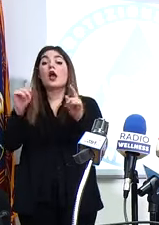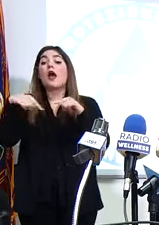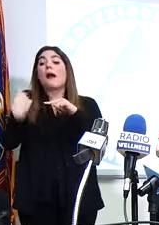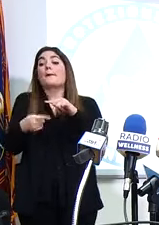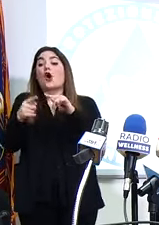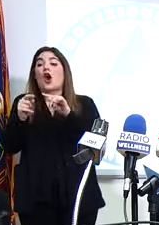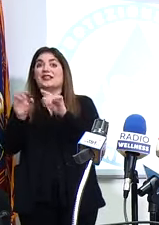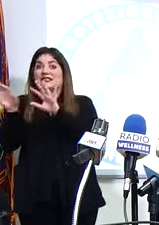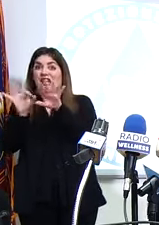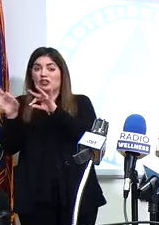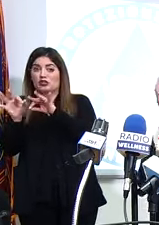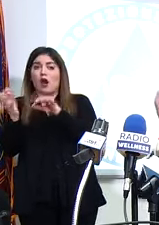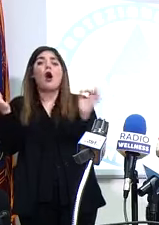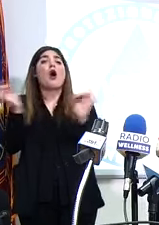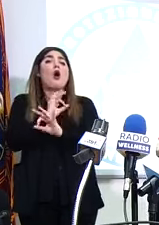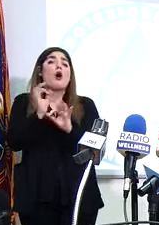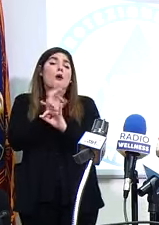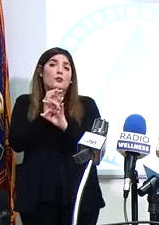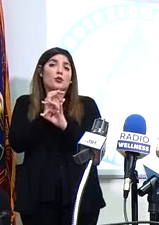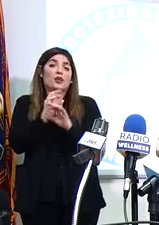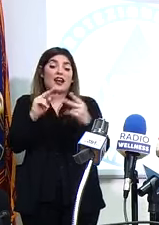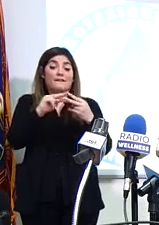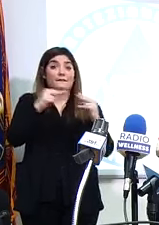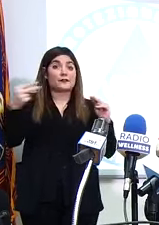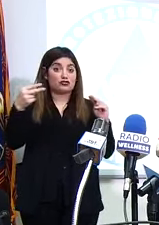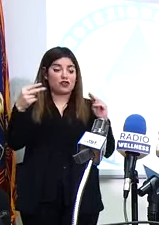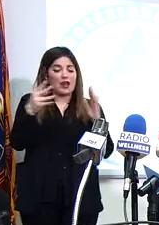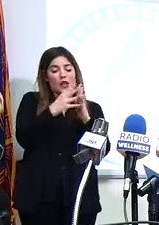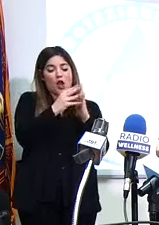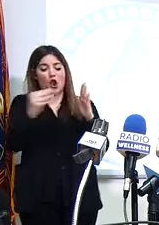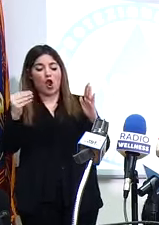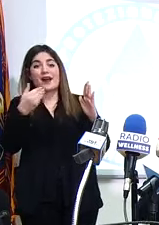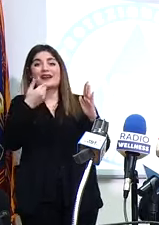oppure addirittura clonare i geni da un linfocita B